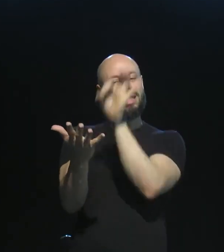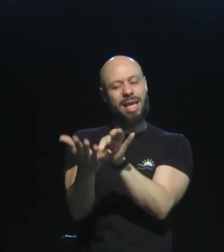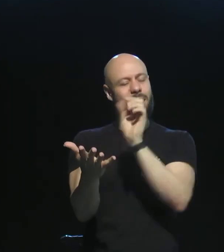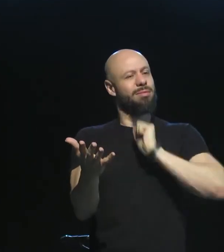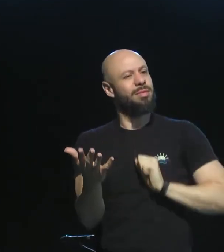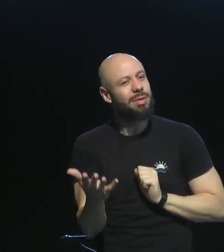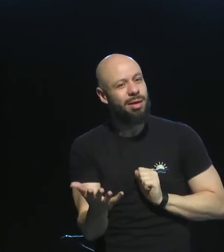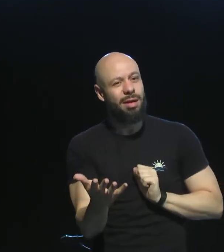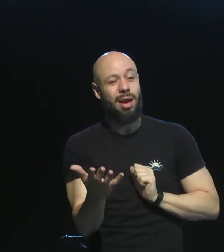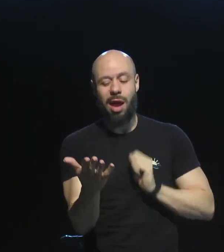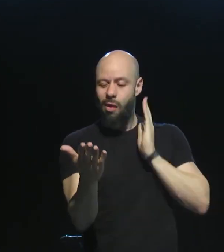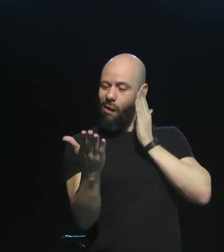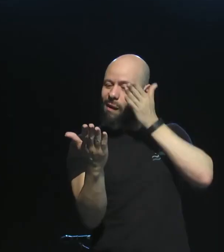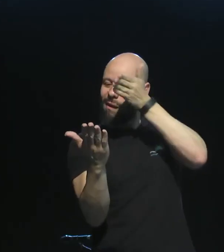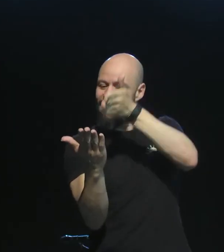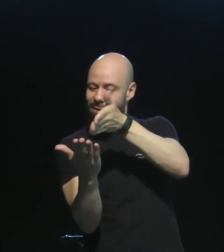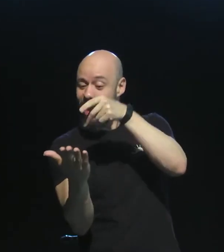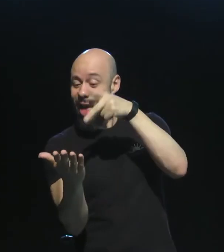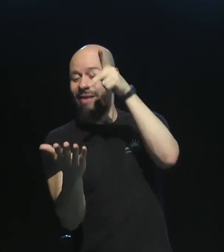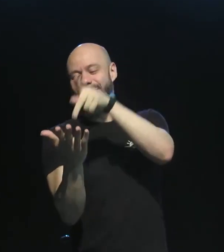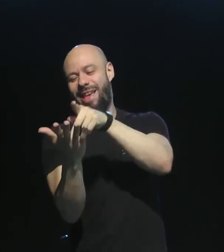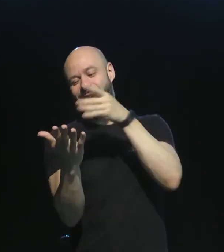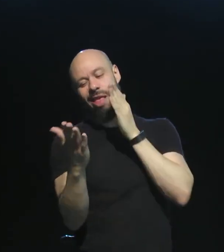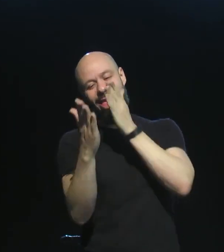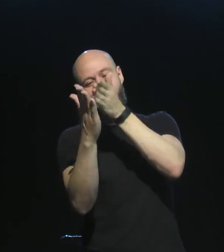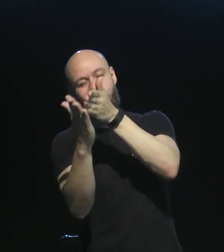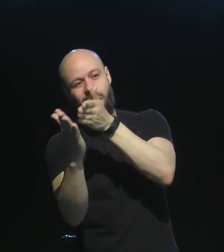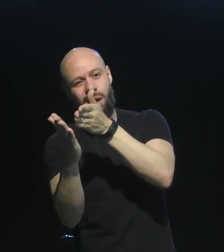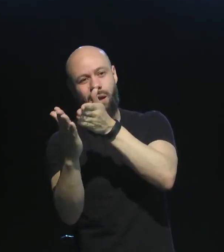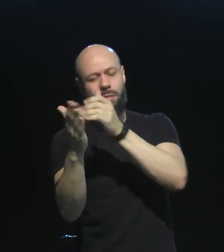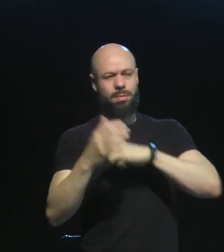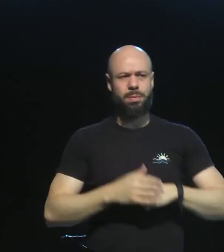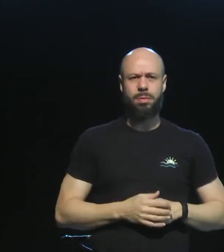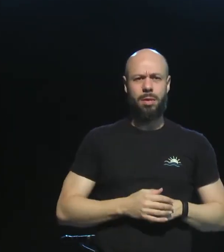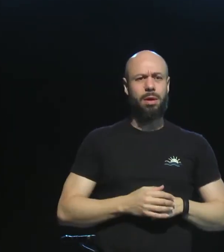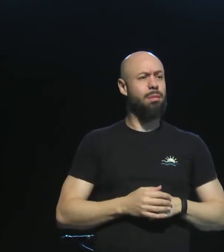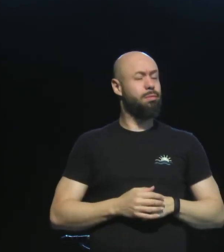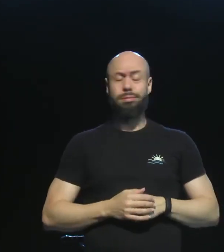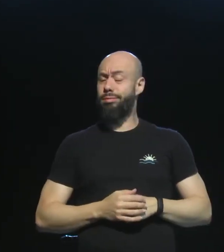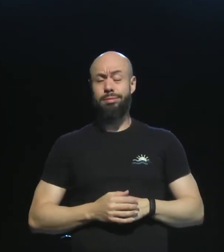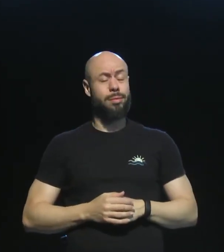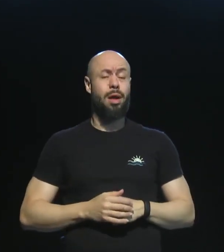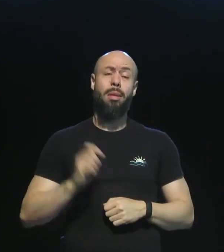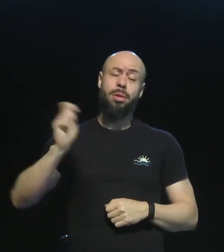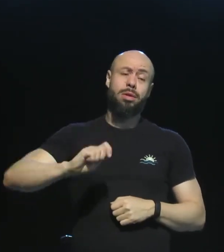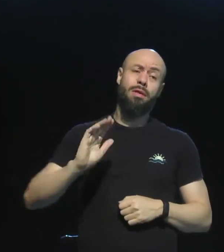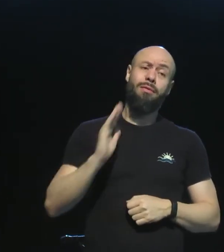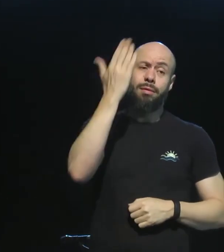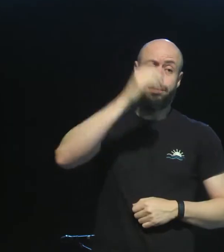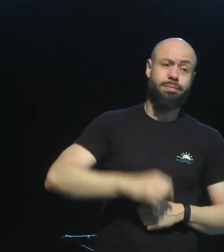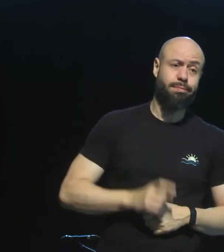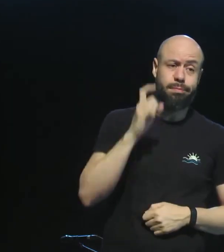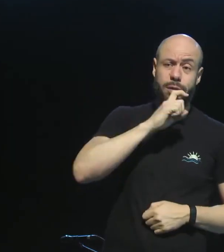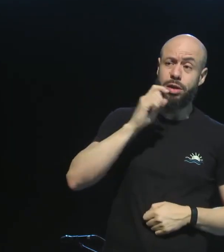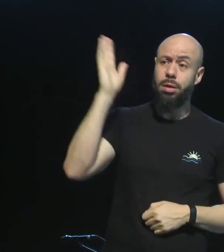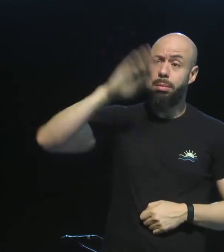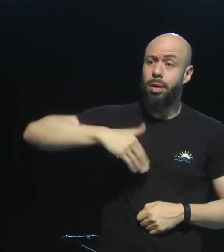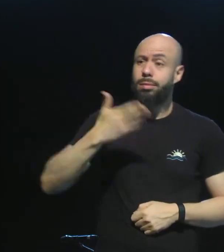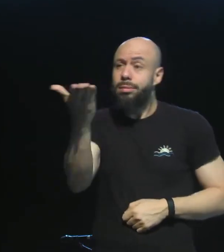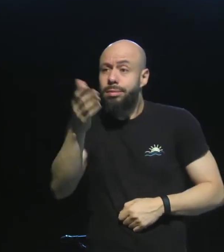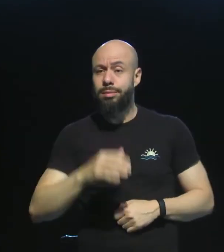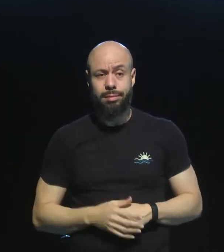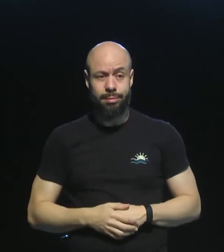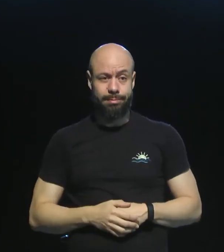não faz disso verdade. Por isso, nós precisamos olhar de uma